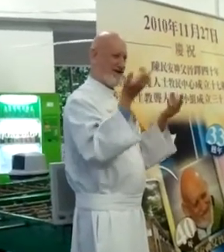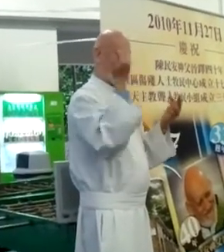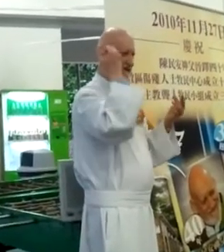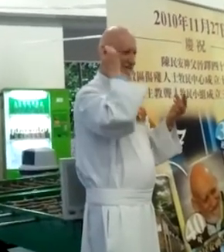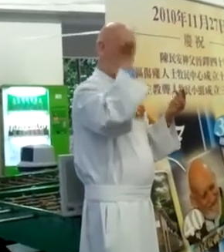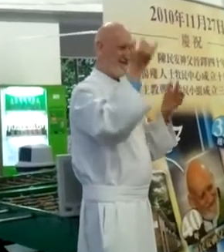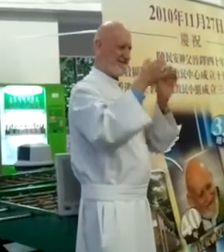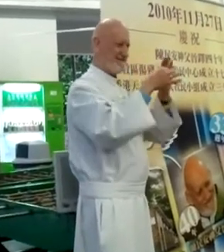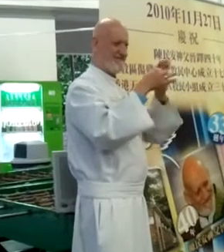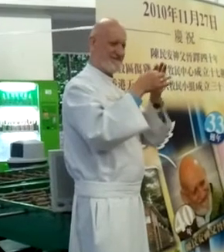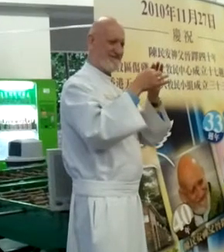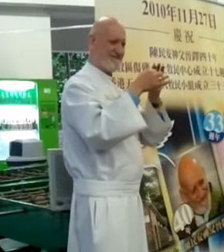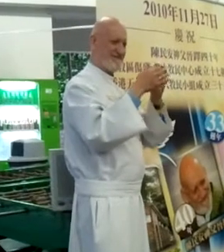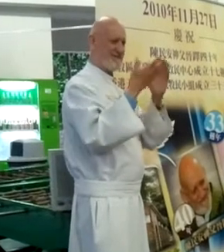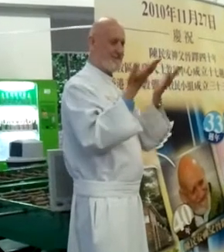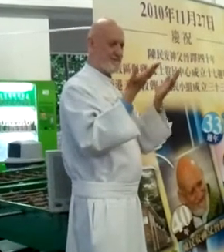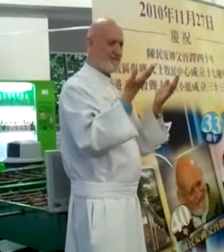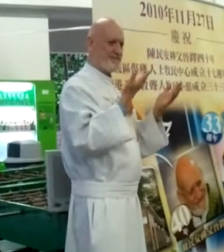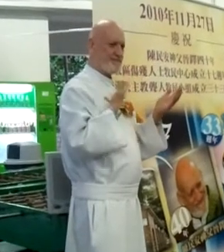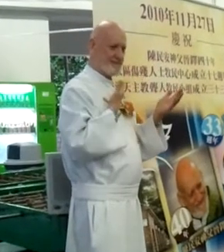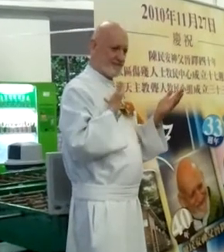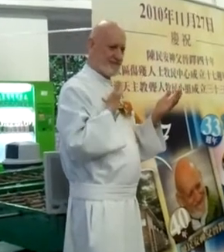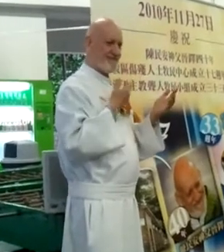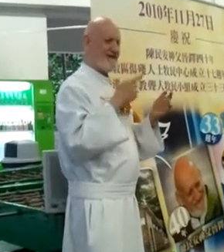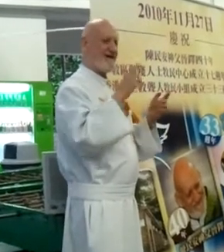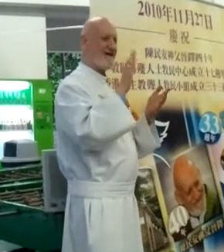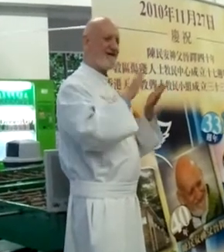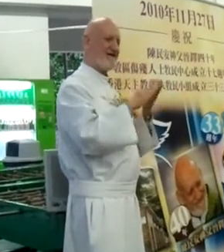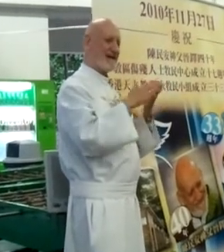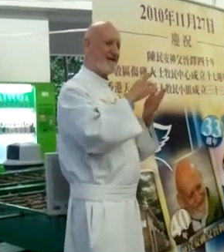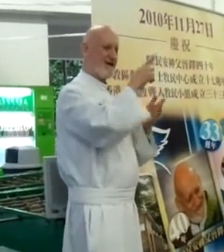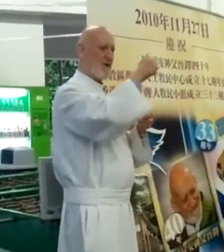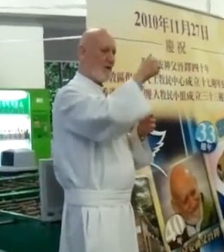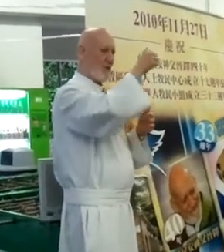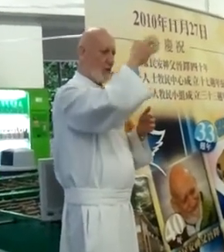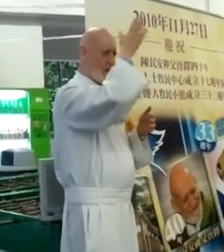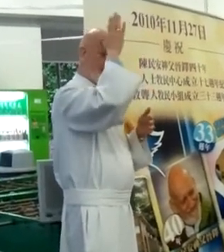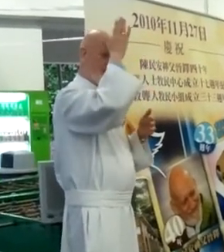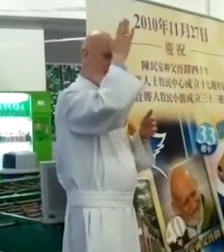到嘅時候係冇乜朋友，我冇乜聯繫，但係我繼續忍耐。